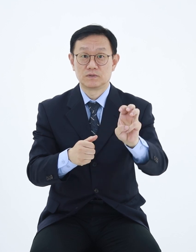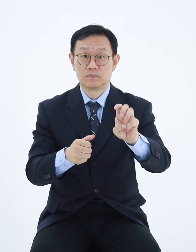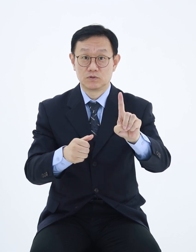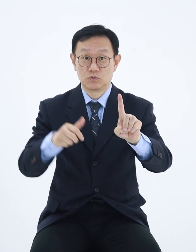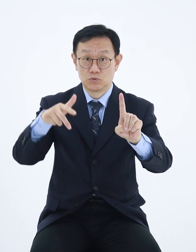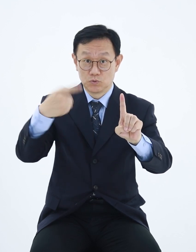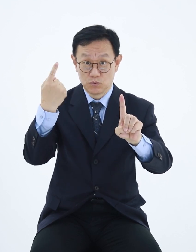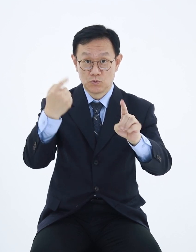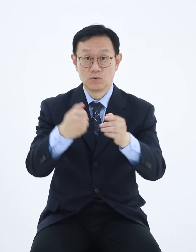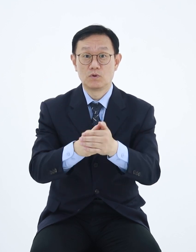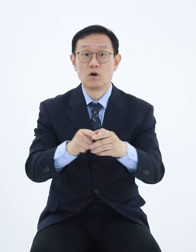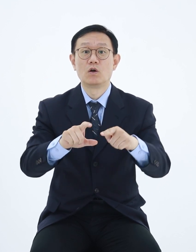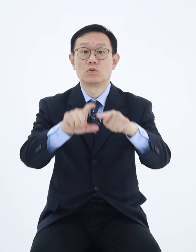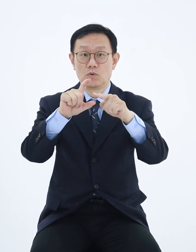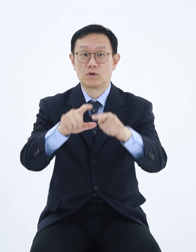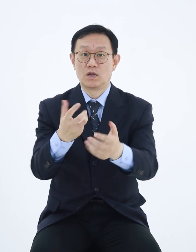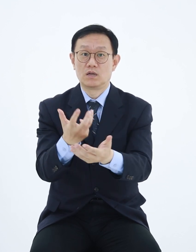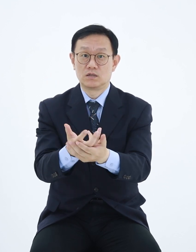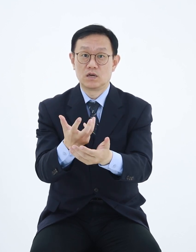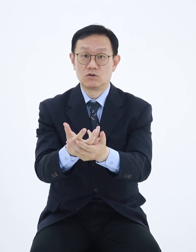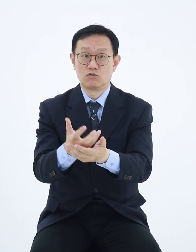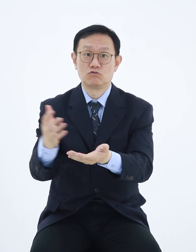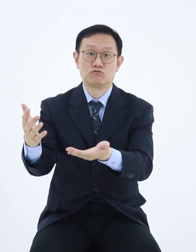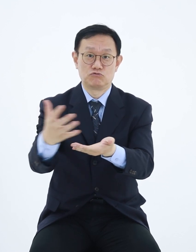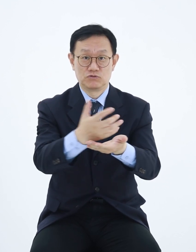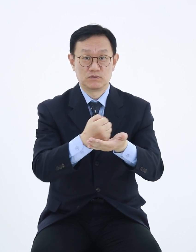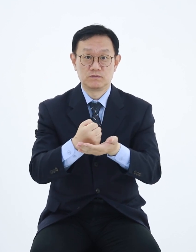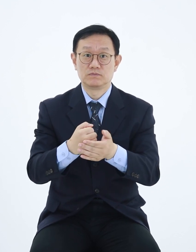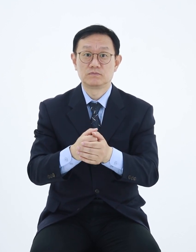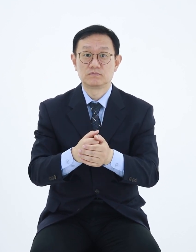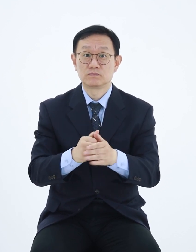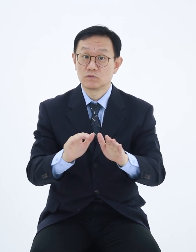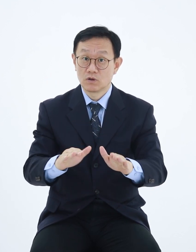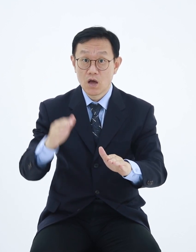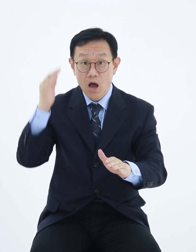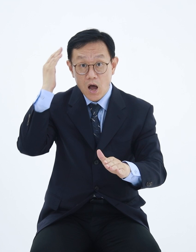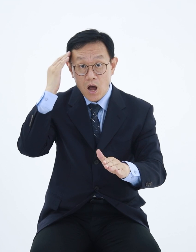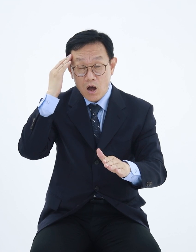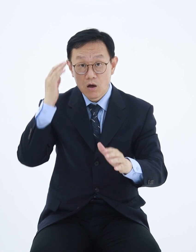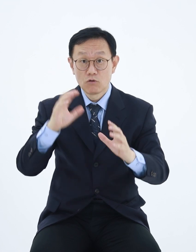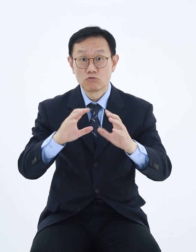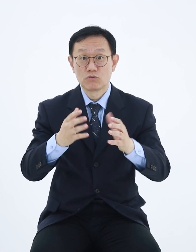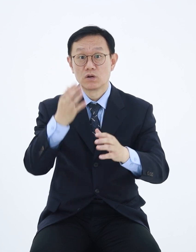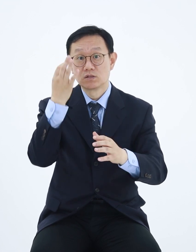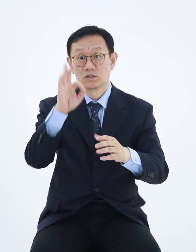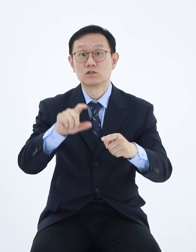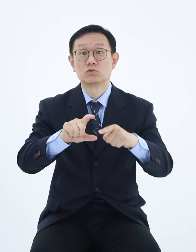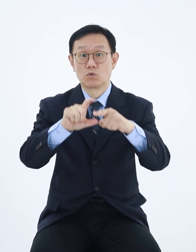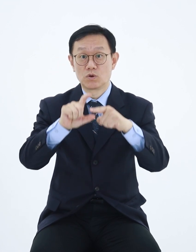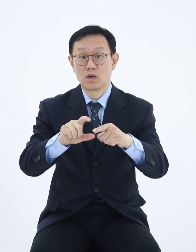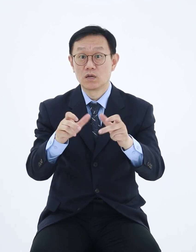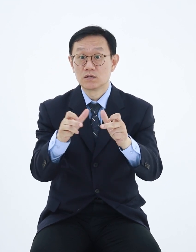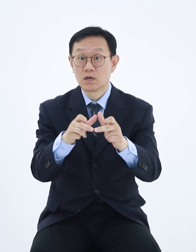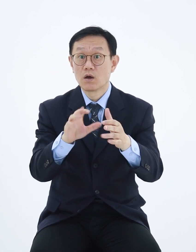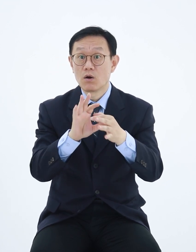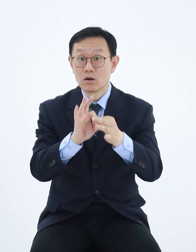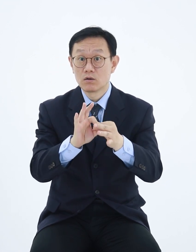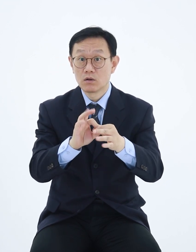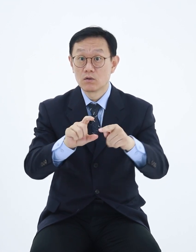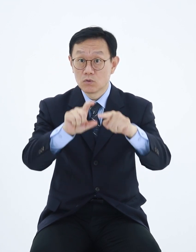제31조 통계와 자료 수집. 현재 우리나라의 국가 승인 통계 중 장애인 관련 통계는